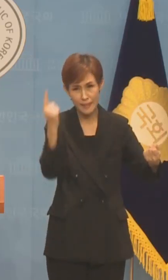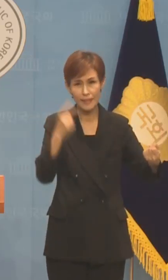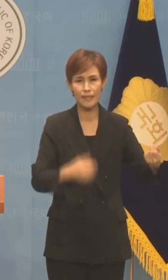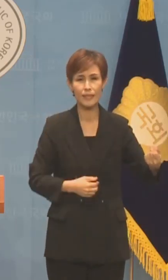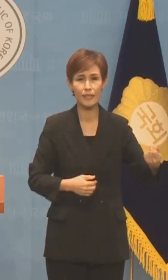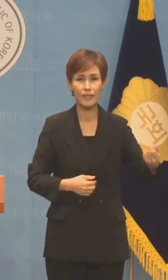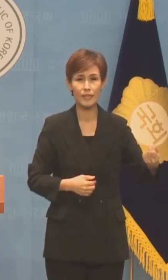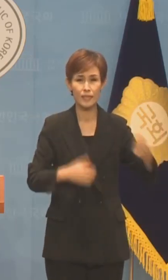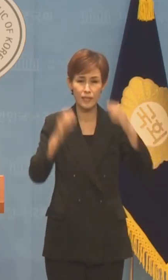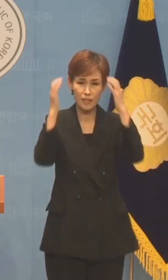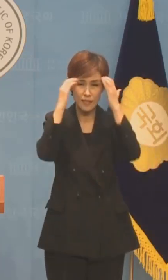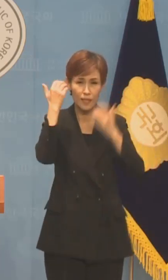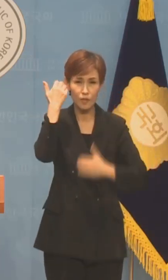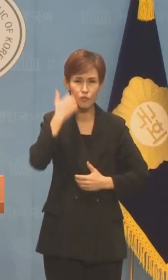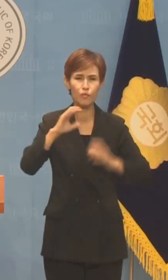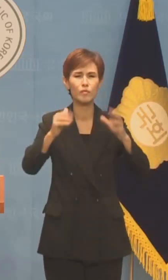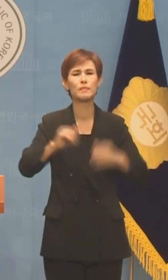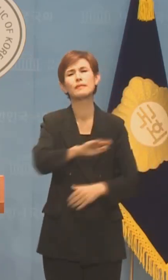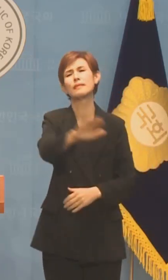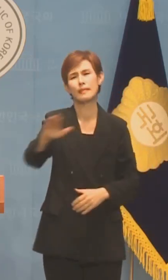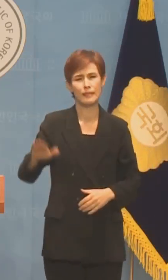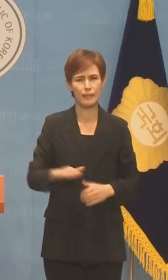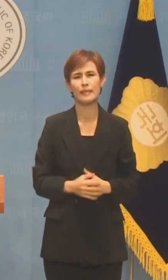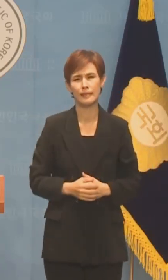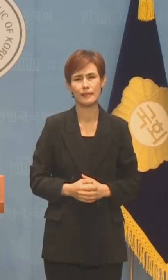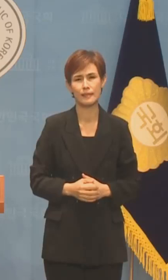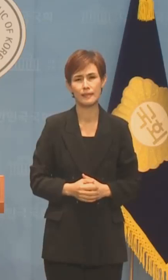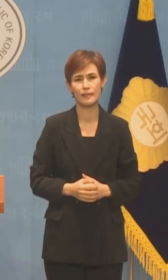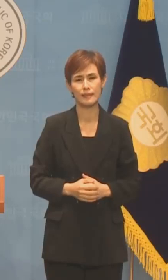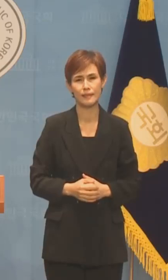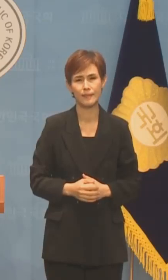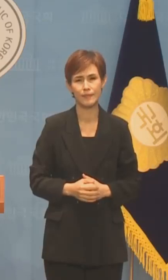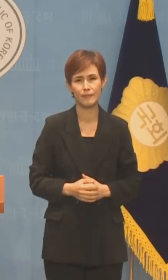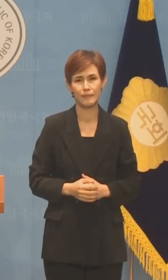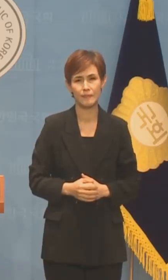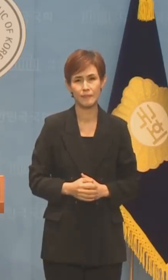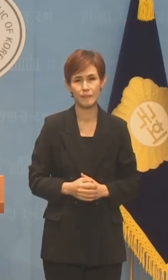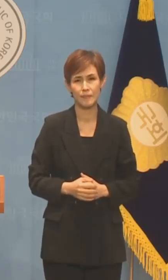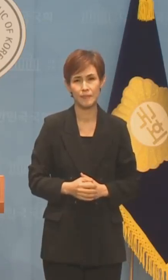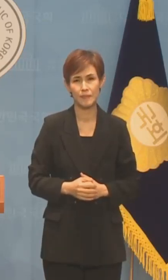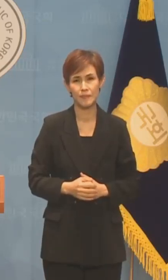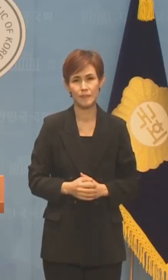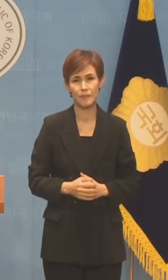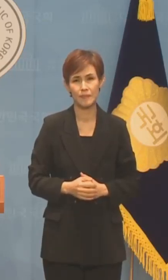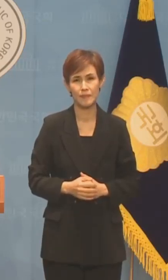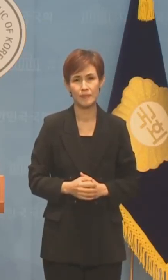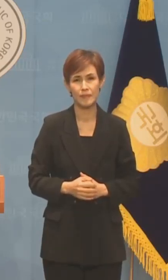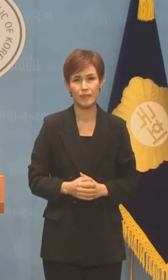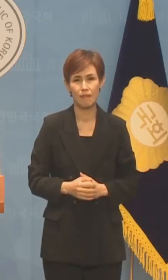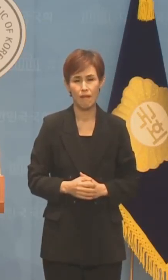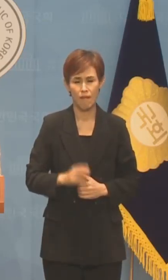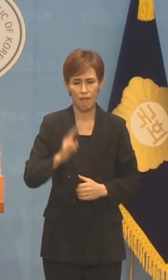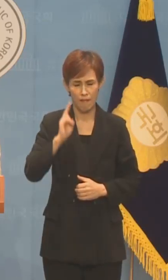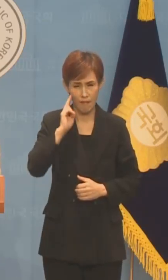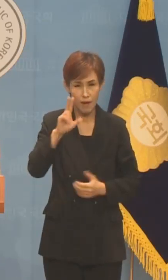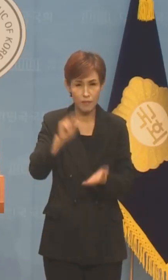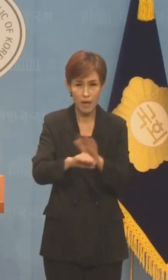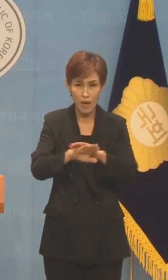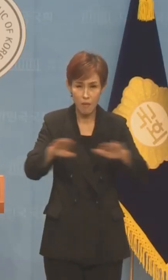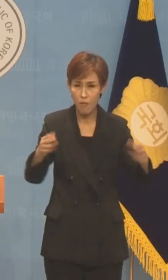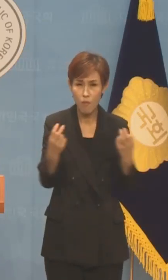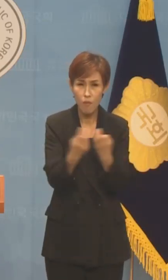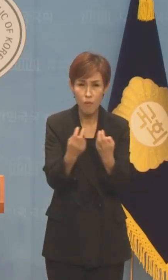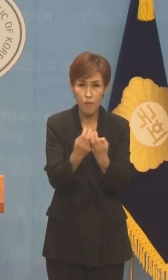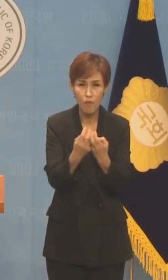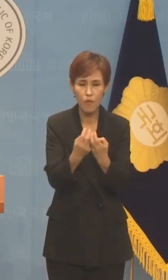고래 싸움에 새우등 터지듯 국민만 고생입니다. 이 악순환의 고리를 끊기